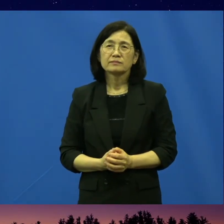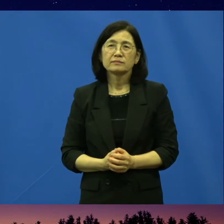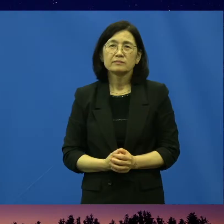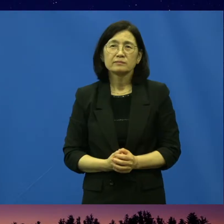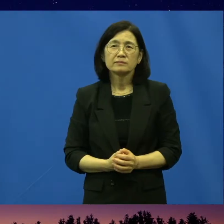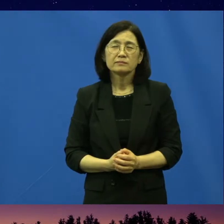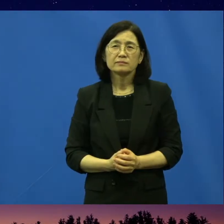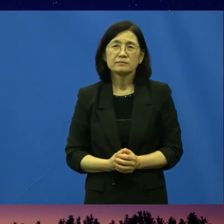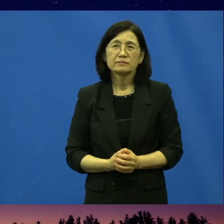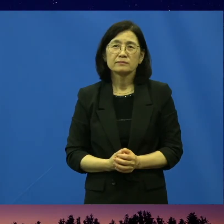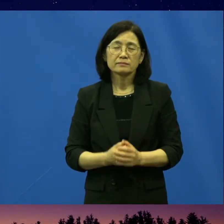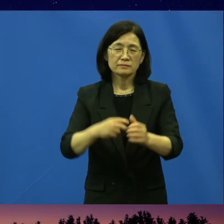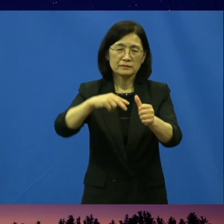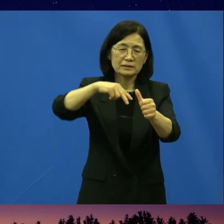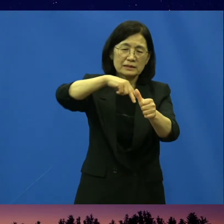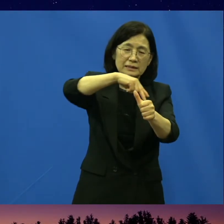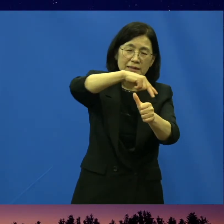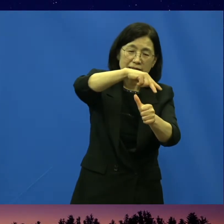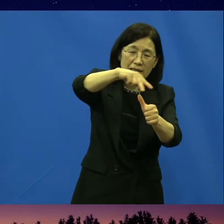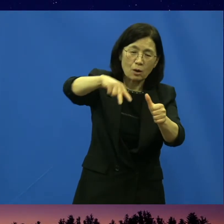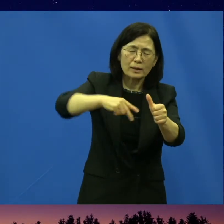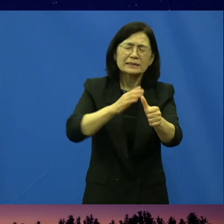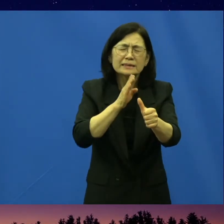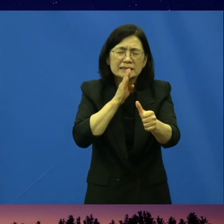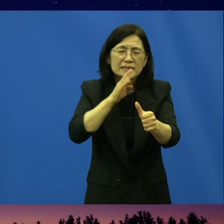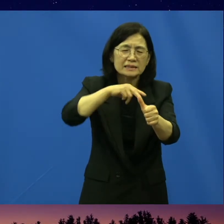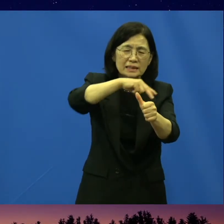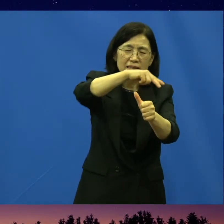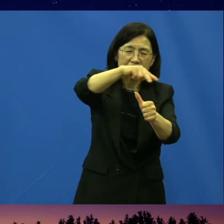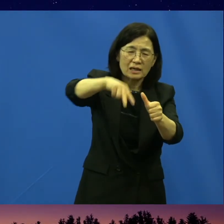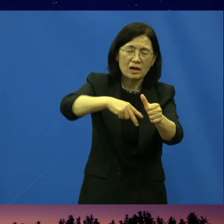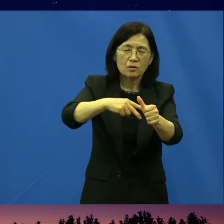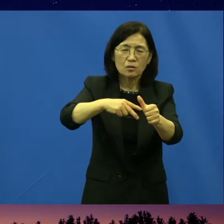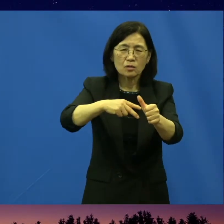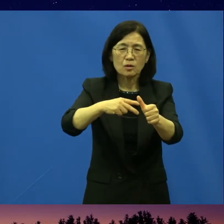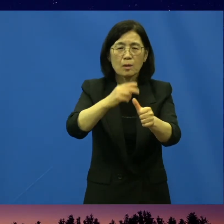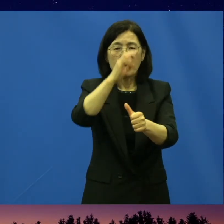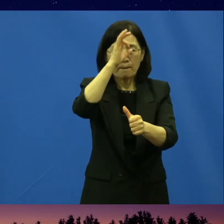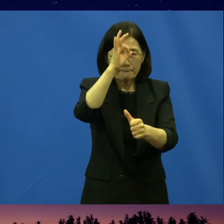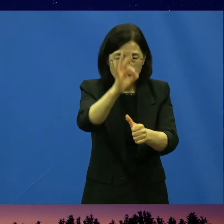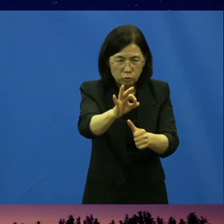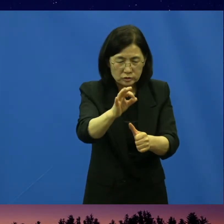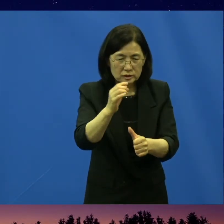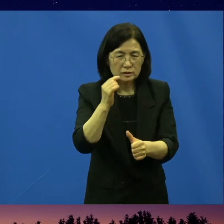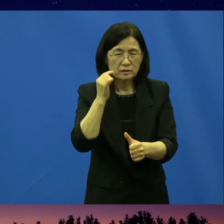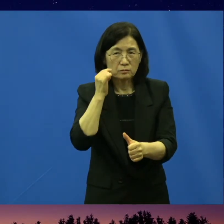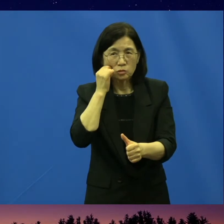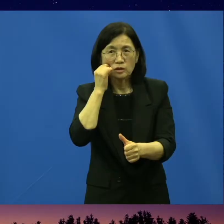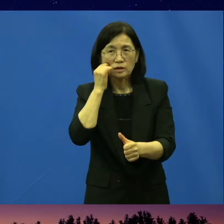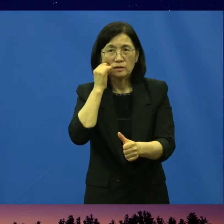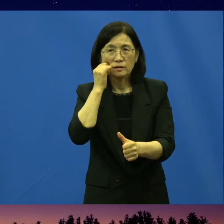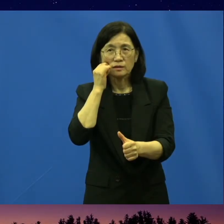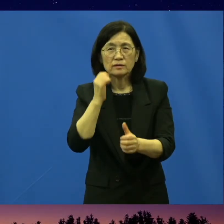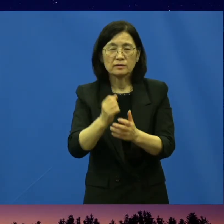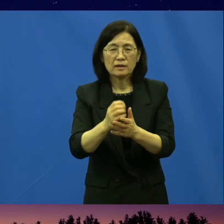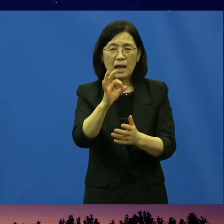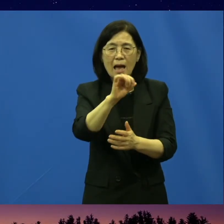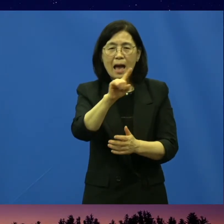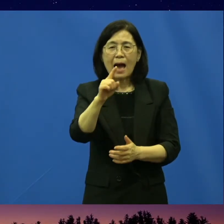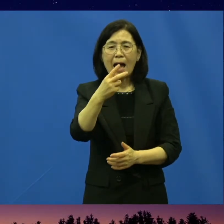실제를 온전히 보지 못하는 거예요. 두려움을 줄 수 있는 그 아람의 군대만 본